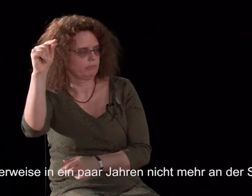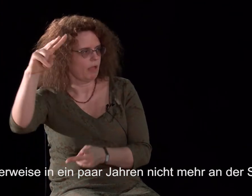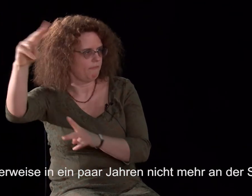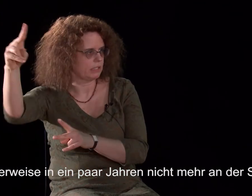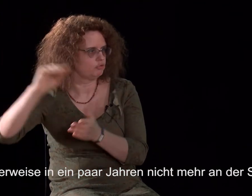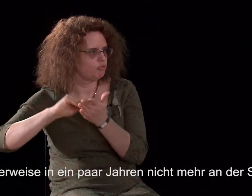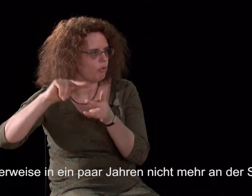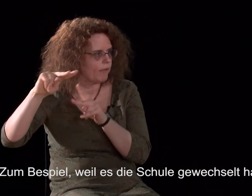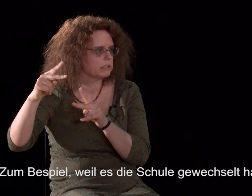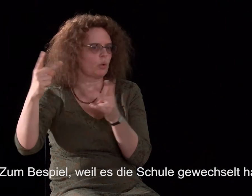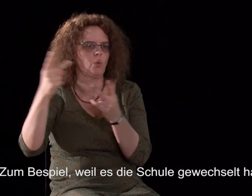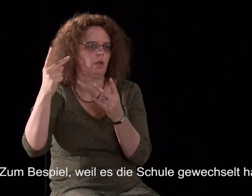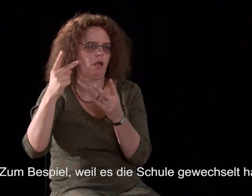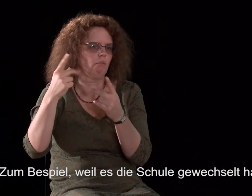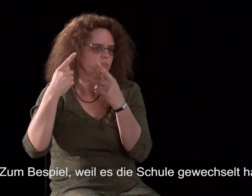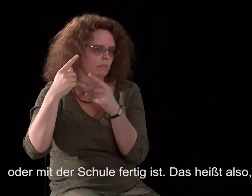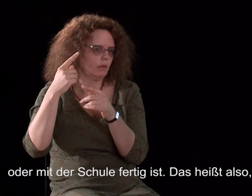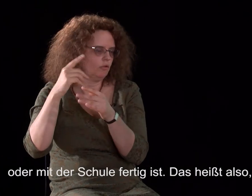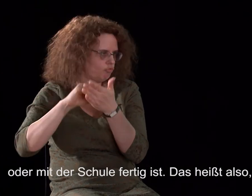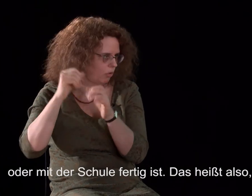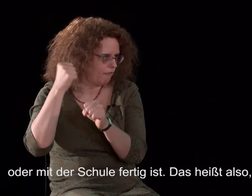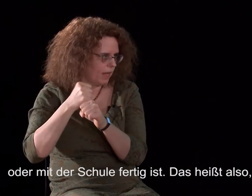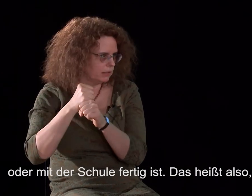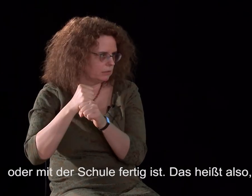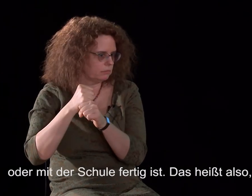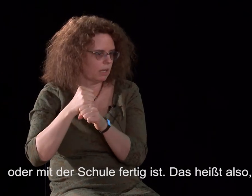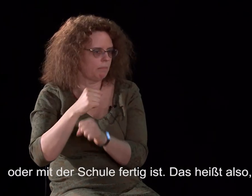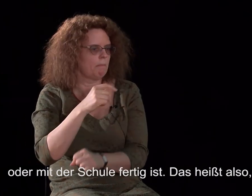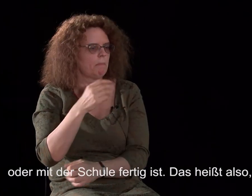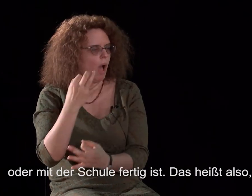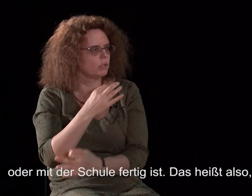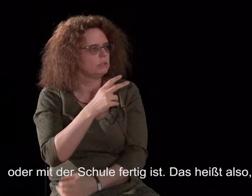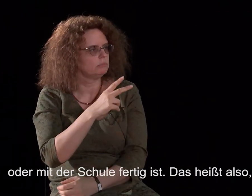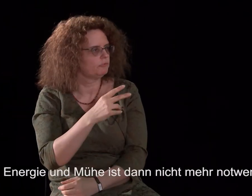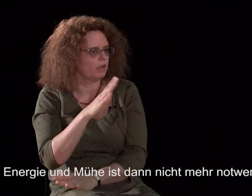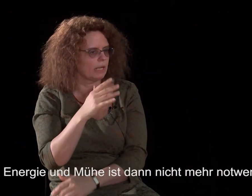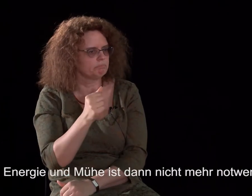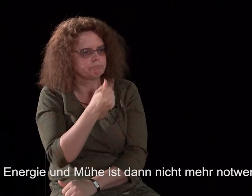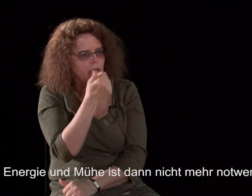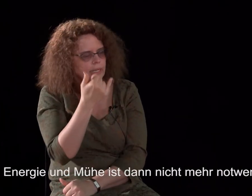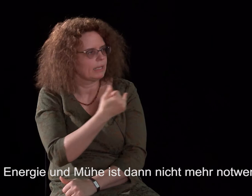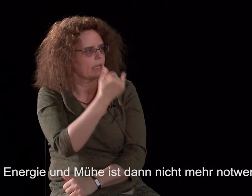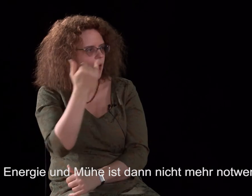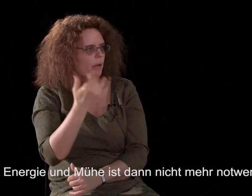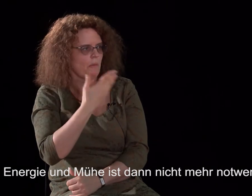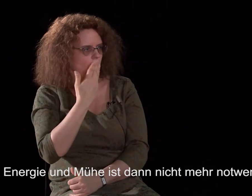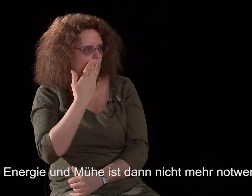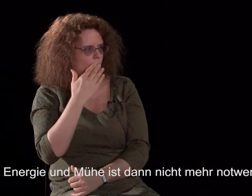nicht mehr an der Schule, weil es die Schule gewechselt hat oder mit der Schule fertig ist. Das heißt also, die Energie und Mühe, die